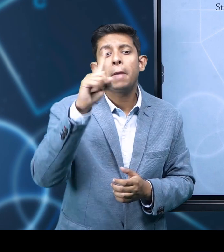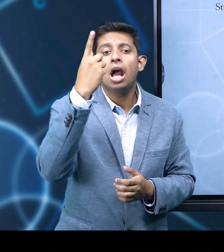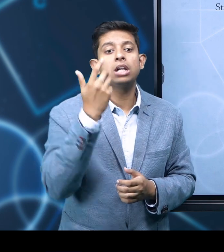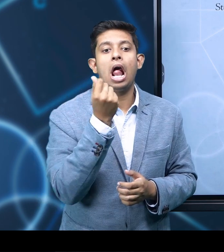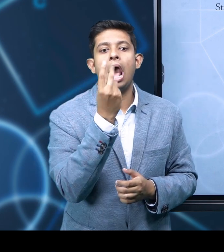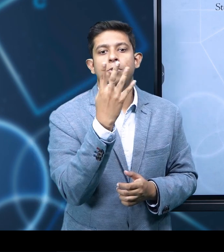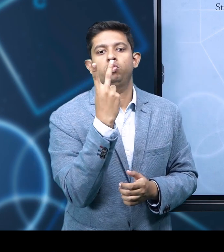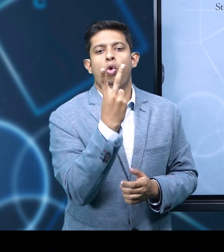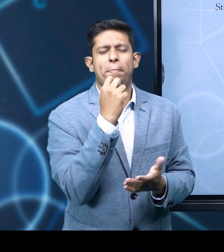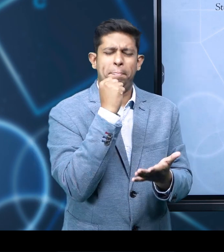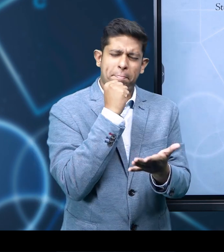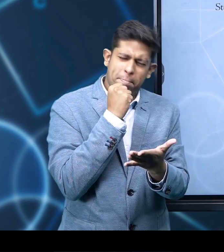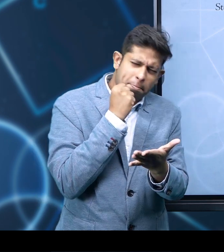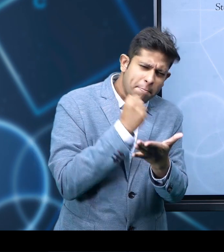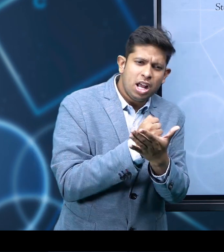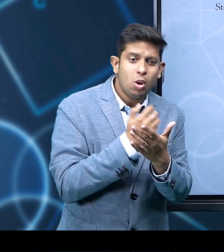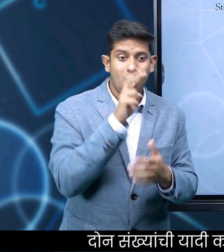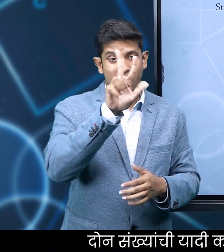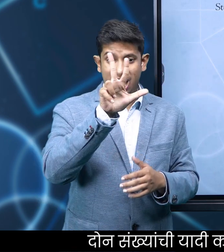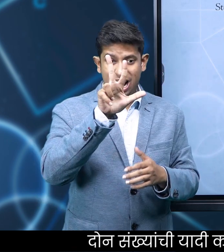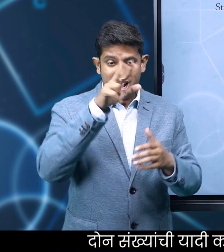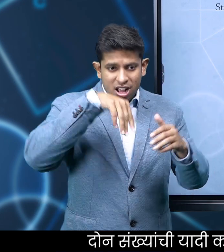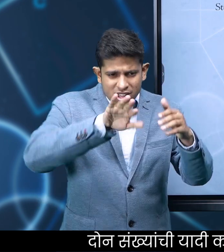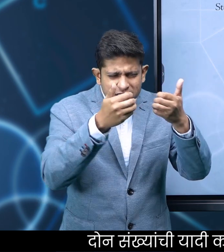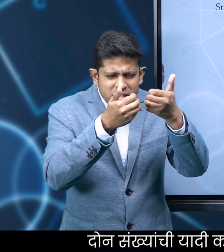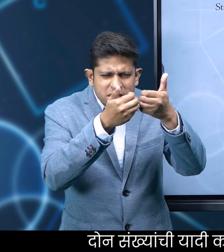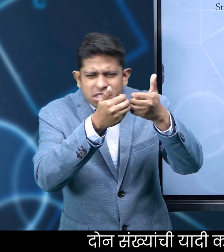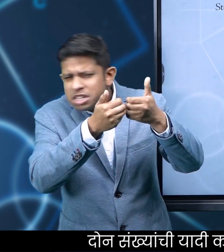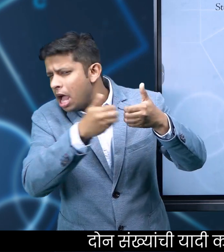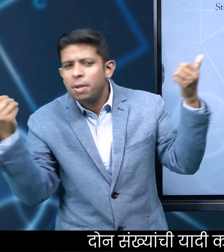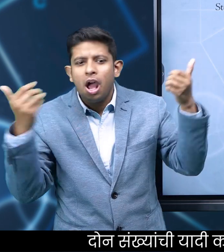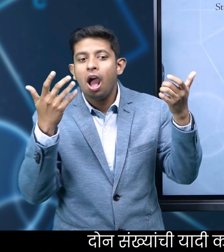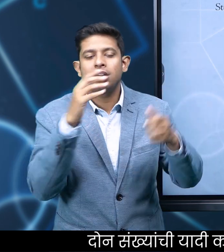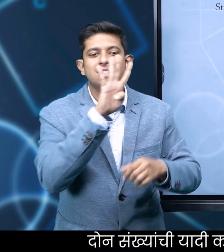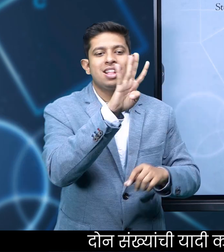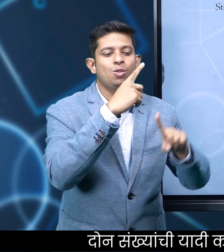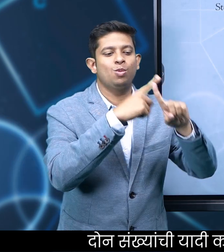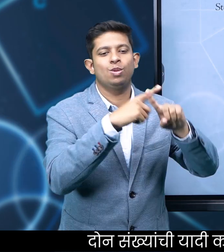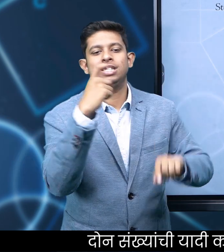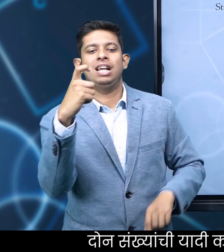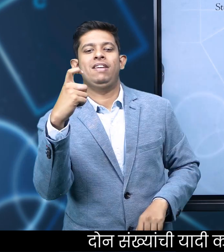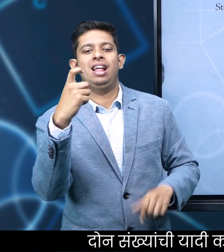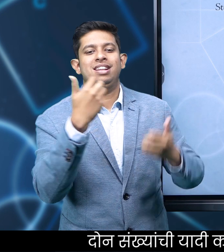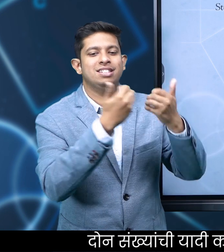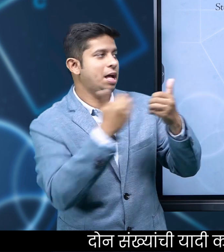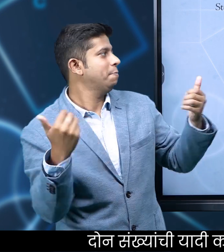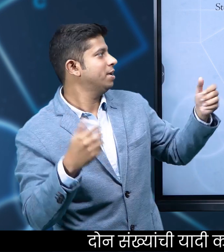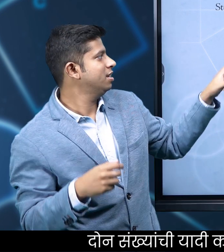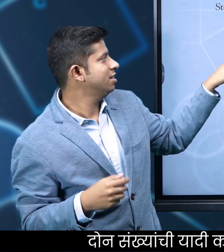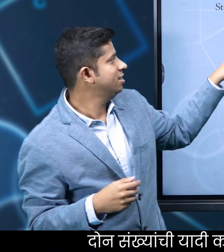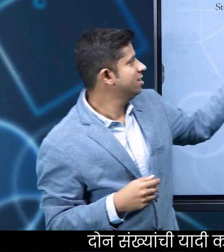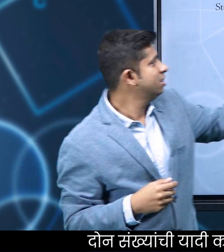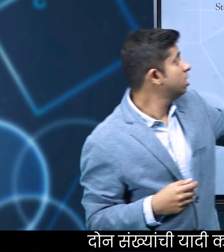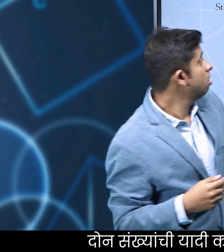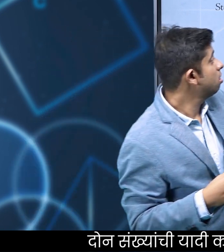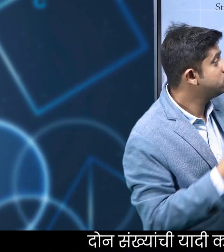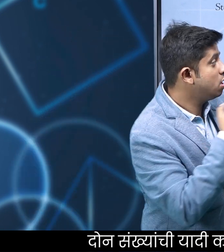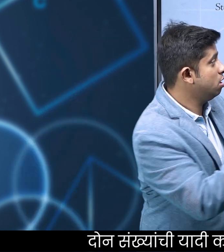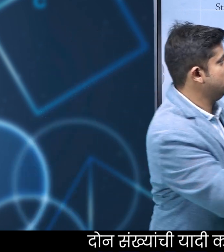चरण 1. दोन संख्यांची यादी करा जेणेकरून त्यांचा गुणाकार 28 मिळेल.